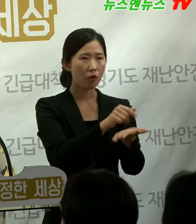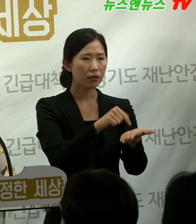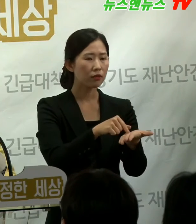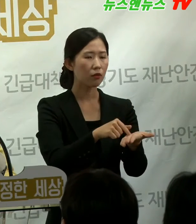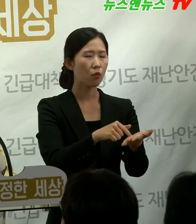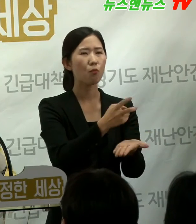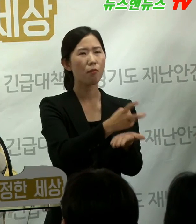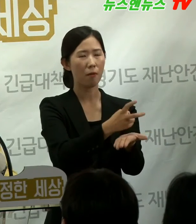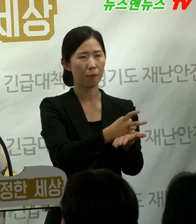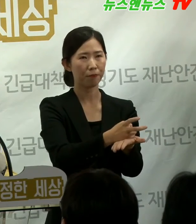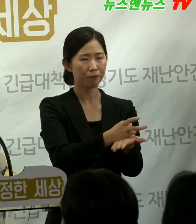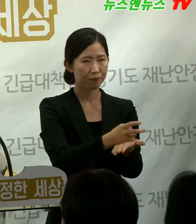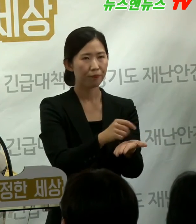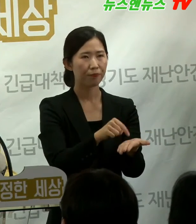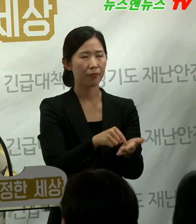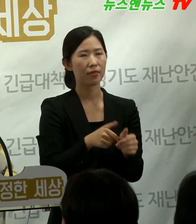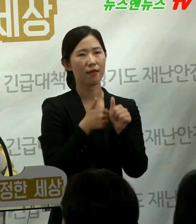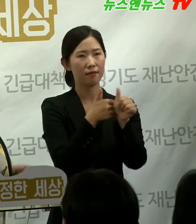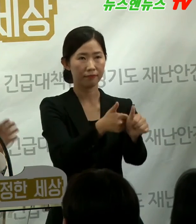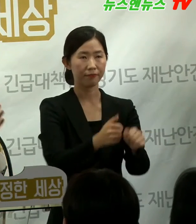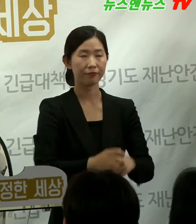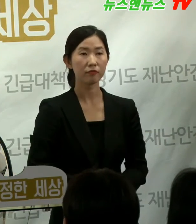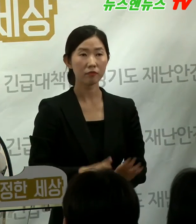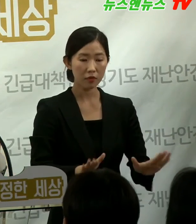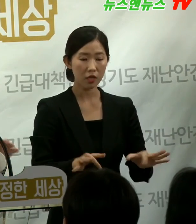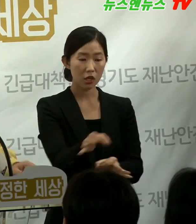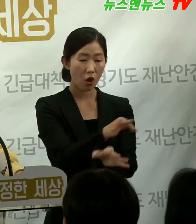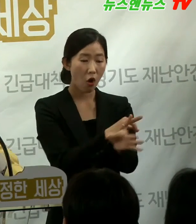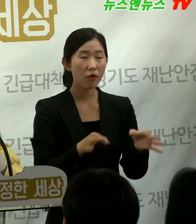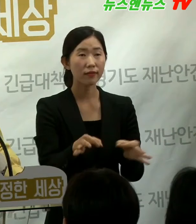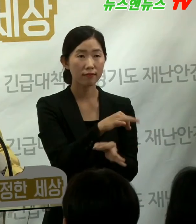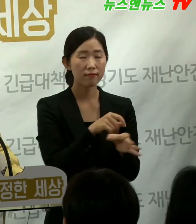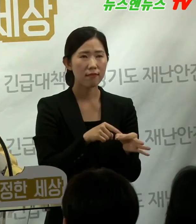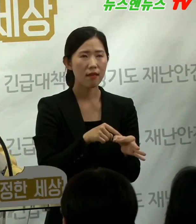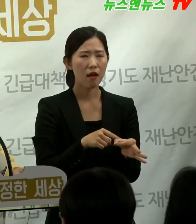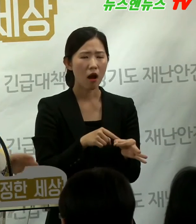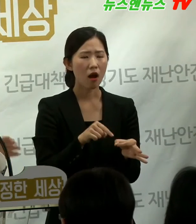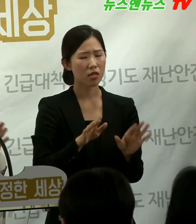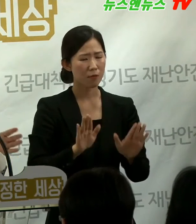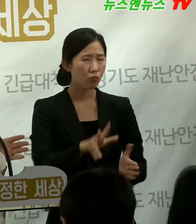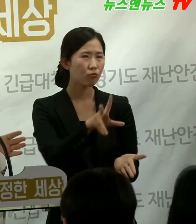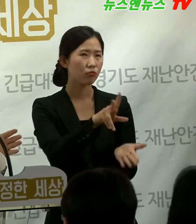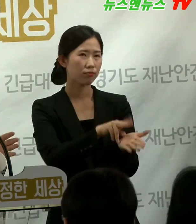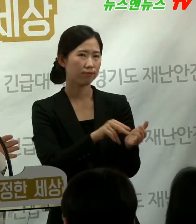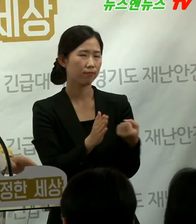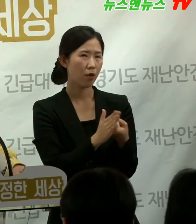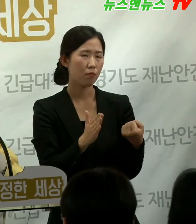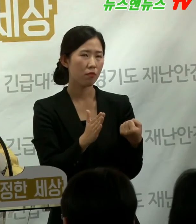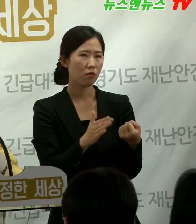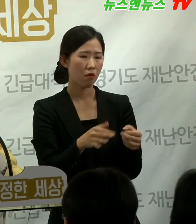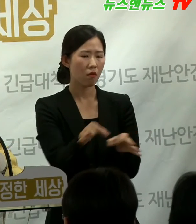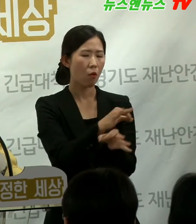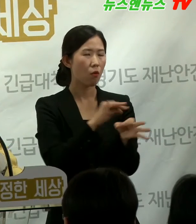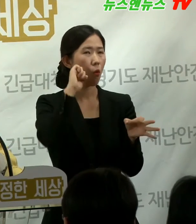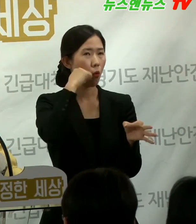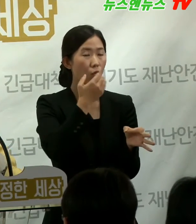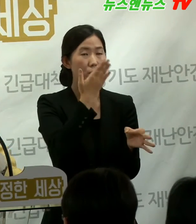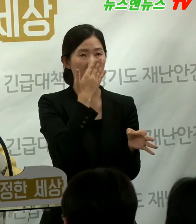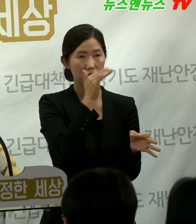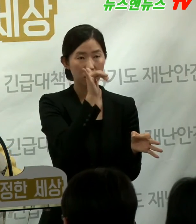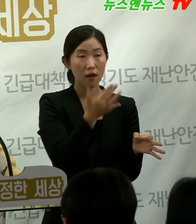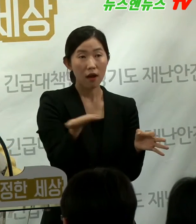드립니다. 경제가 일시적으로 그 일로 인해서 위축되겠지만 더 큰 위축을 막고 더